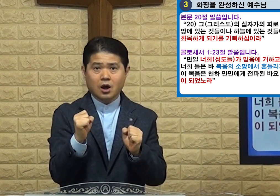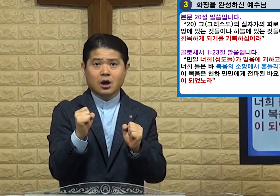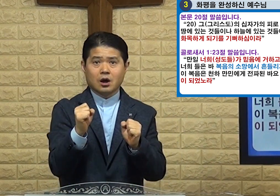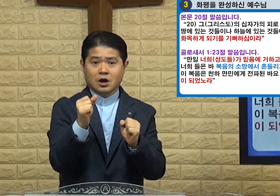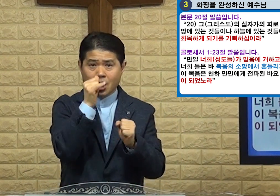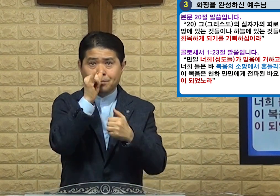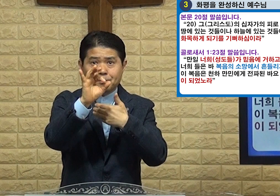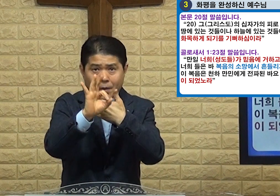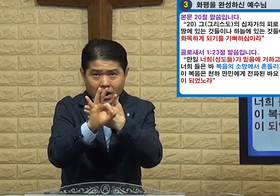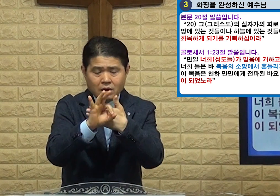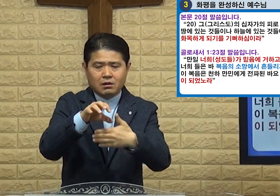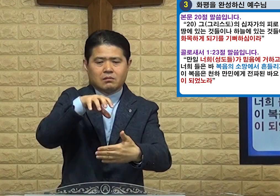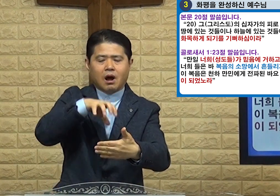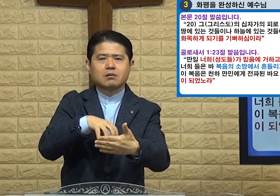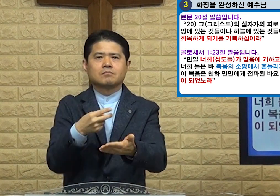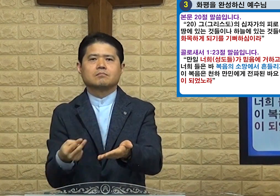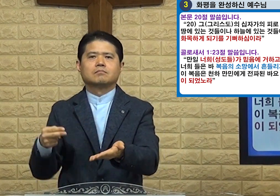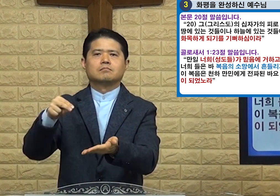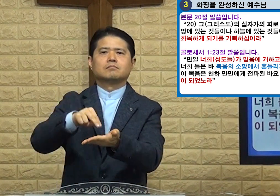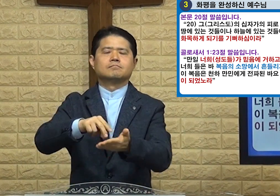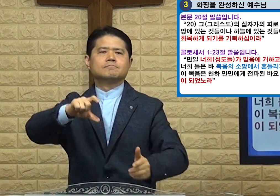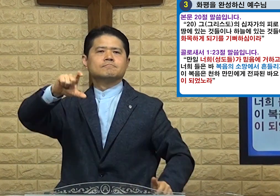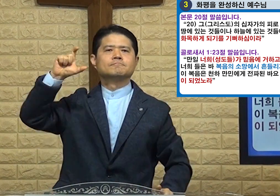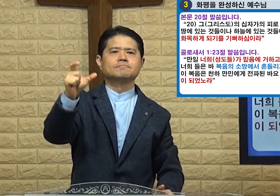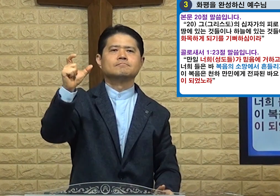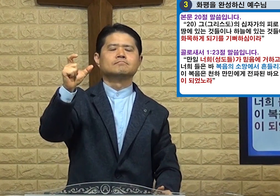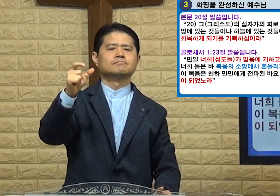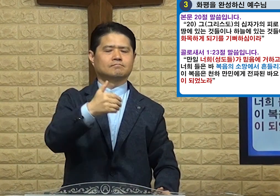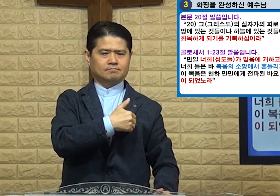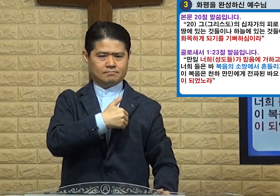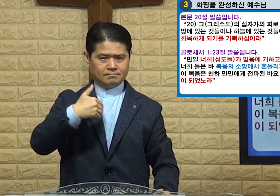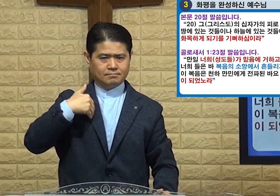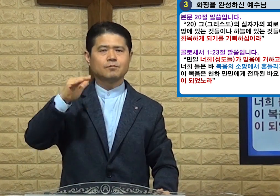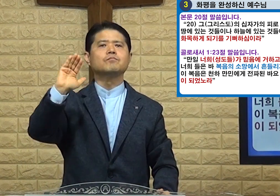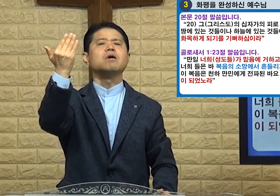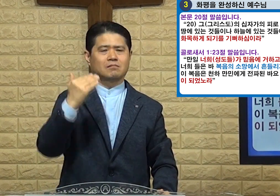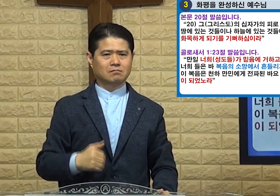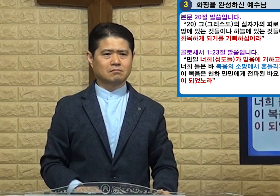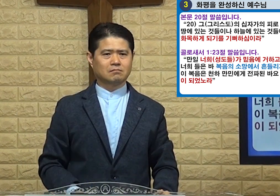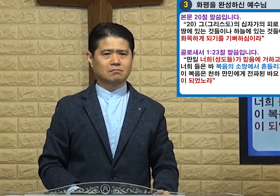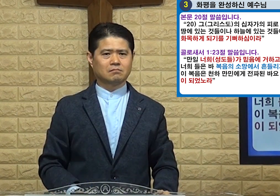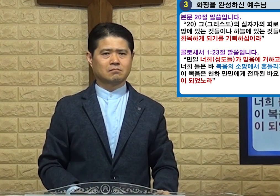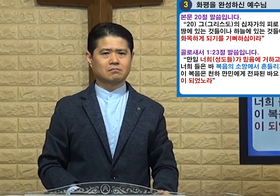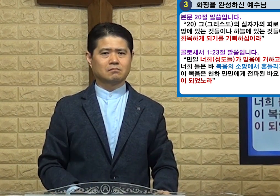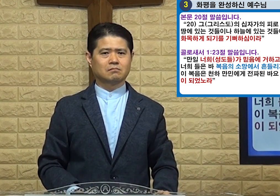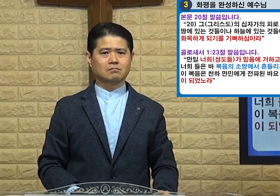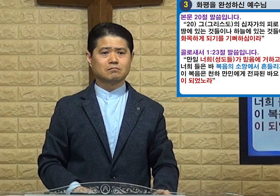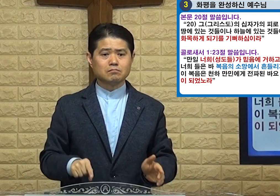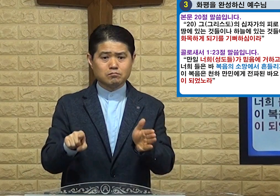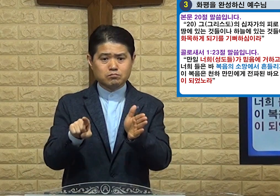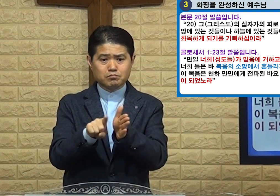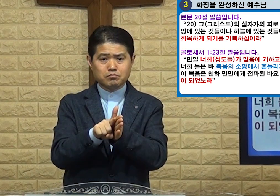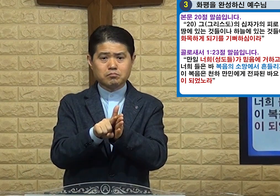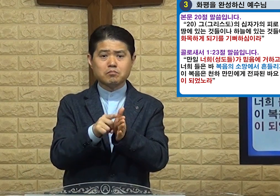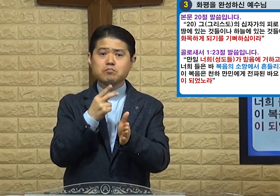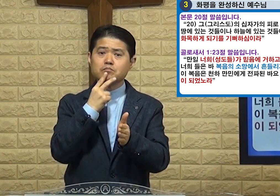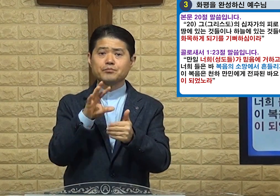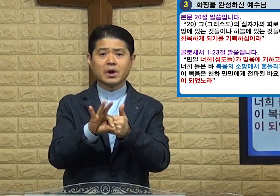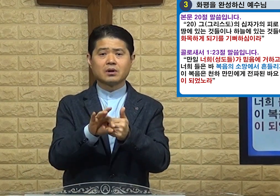안에 거하고 그 터 위에 굳건하게 굳게 서서 라고 했습니다.